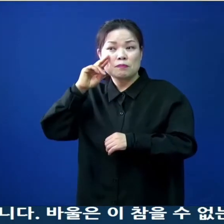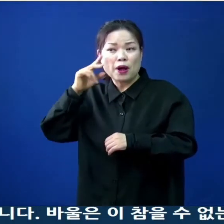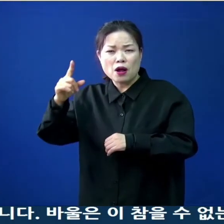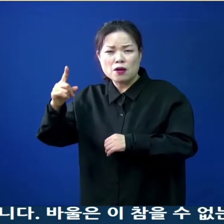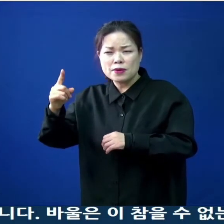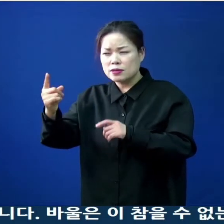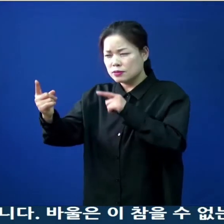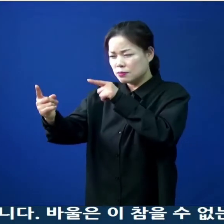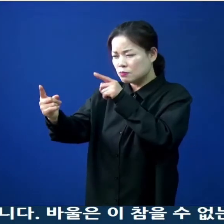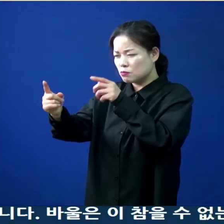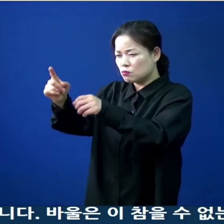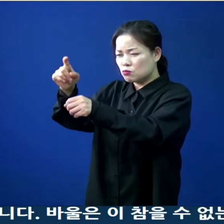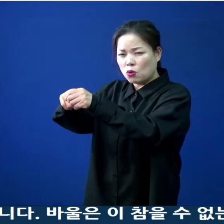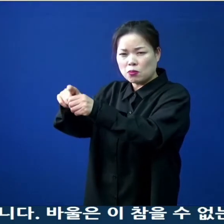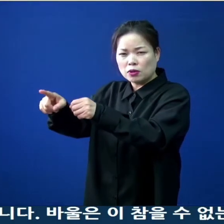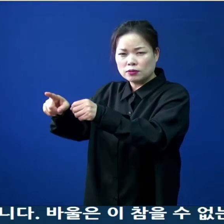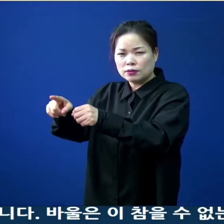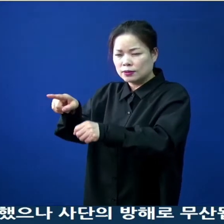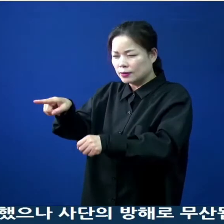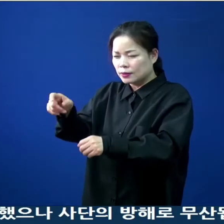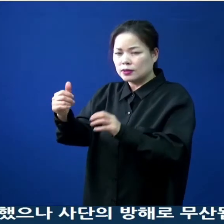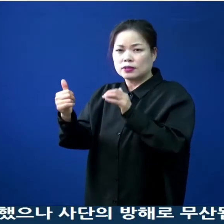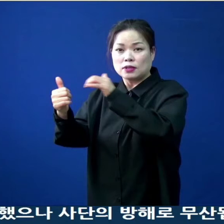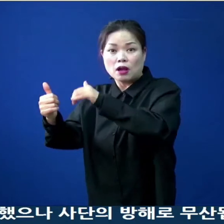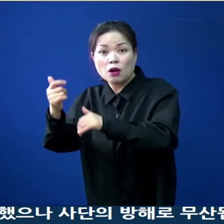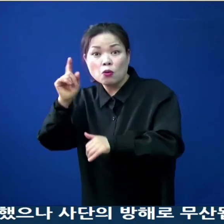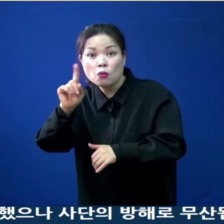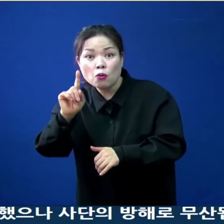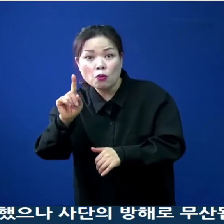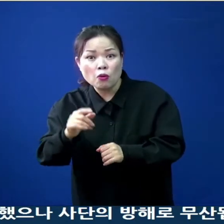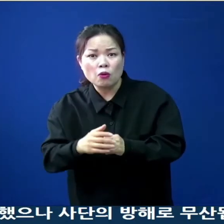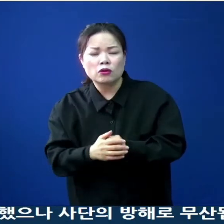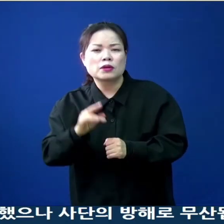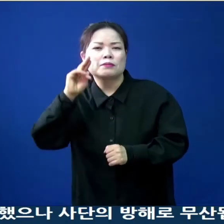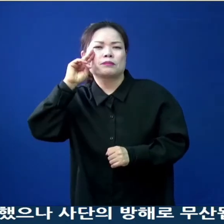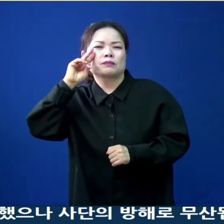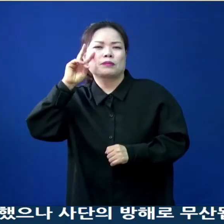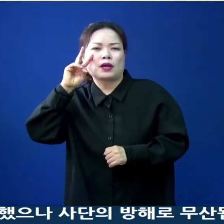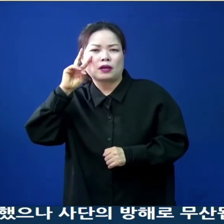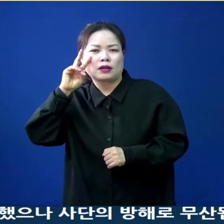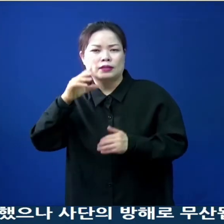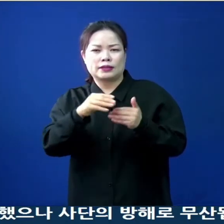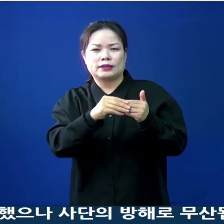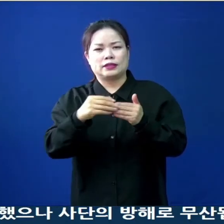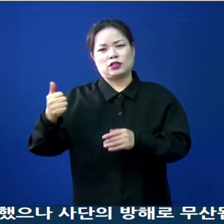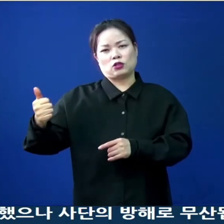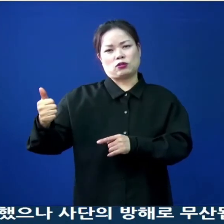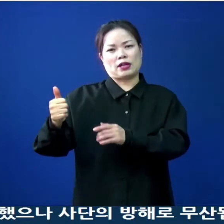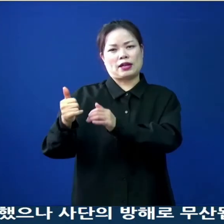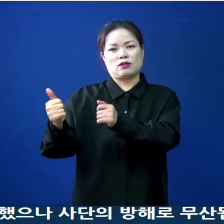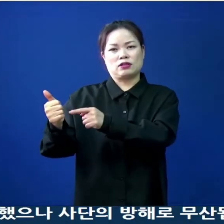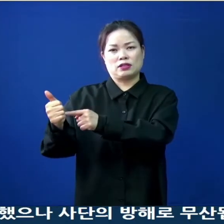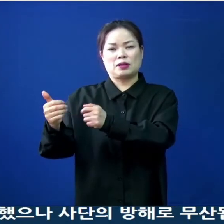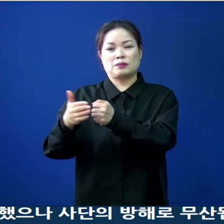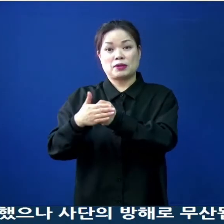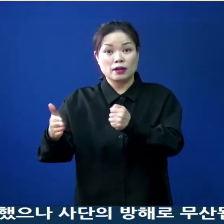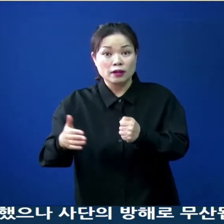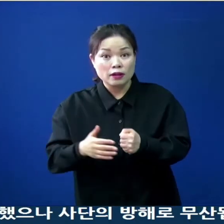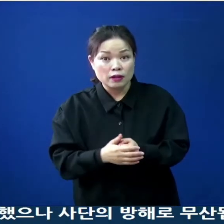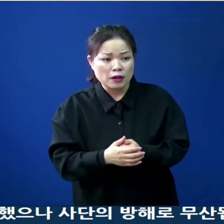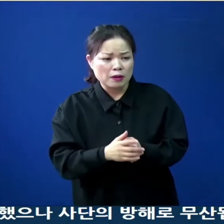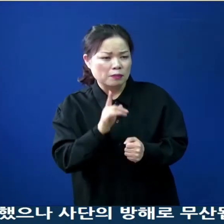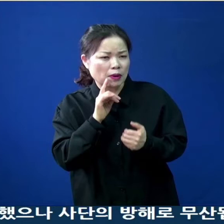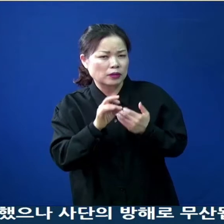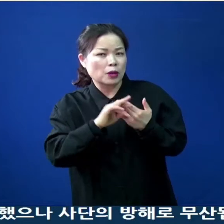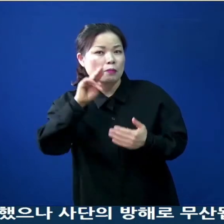바울만을 표적으로 삼고 그를 노리고 있었습니다. 그 이유가 무엇입니까? 바울이 리더였기 때문이죠.